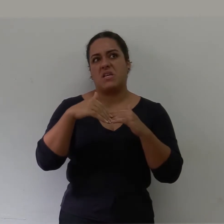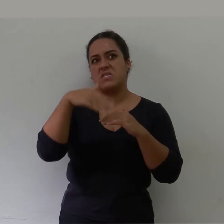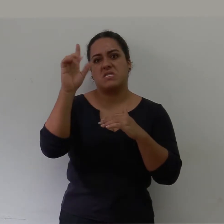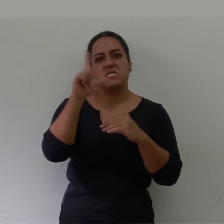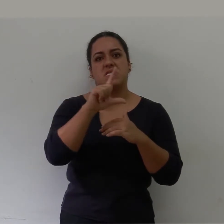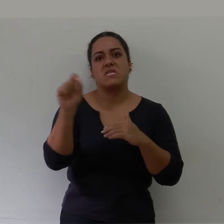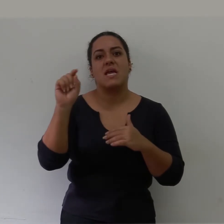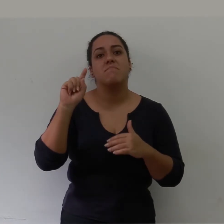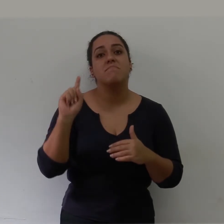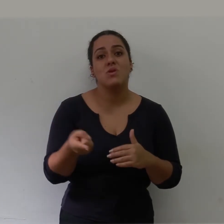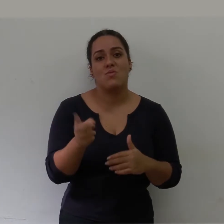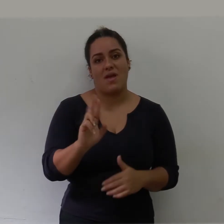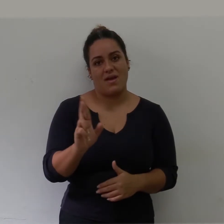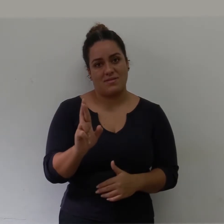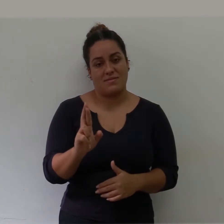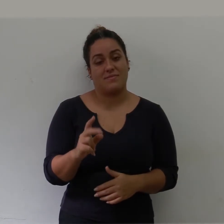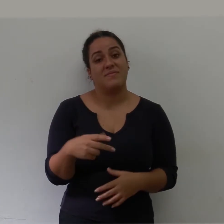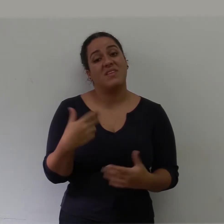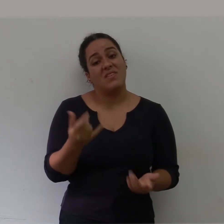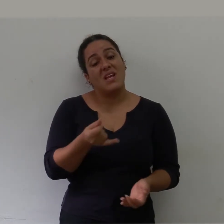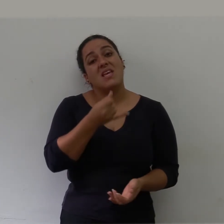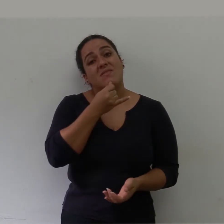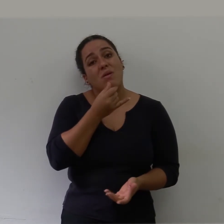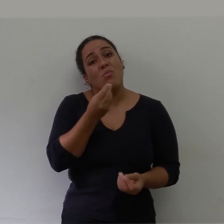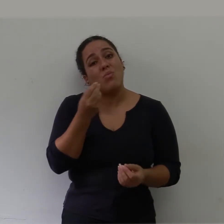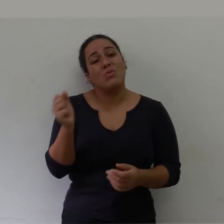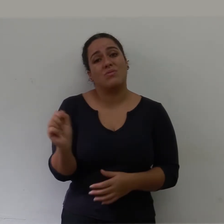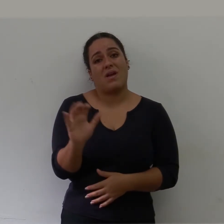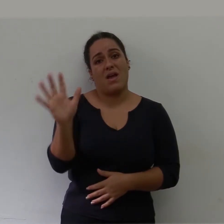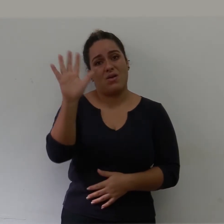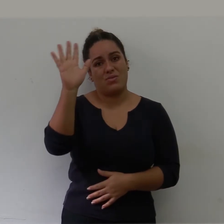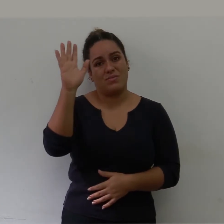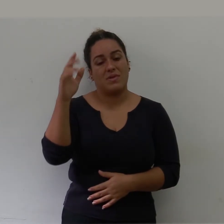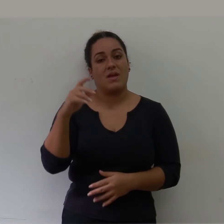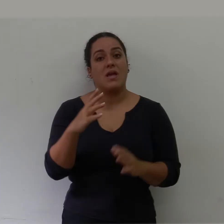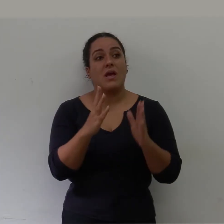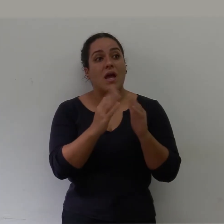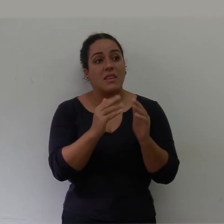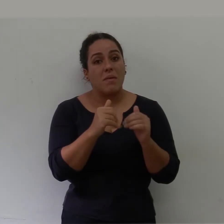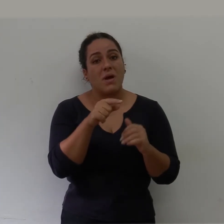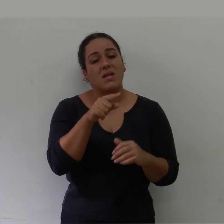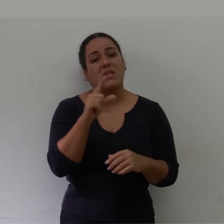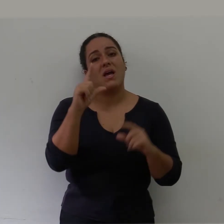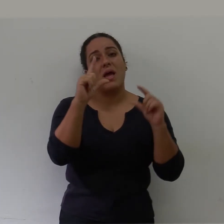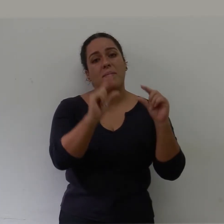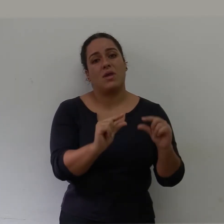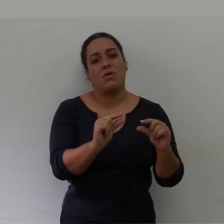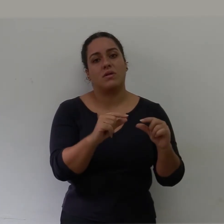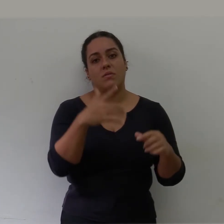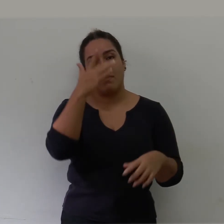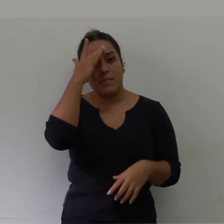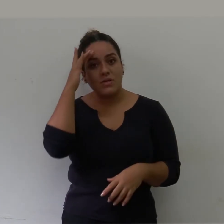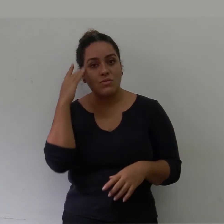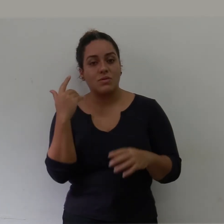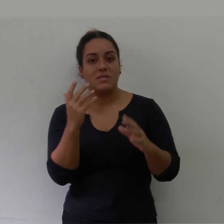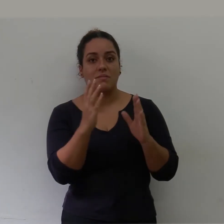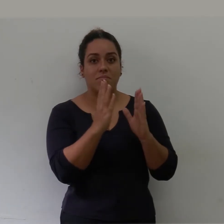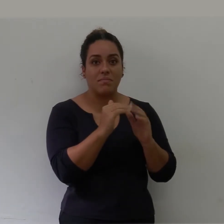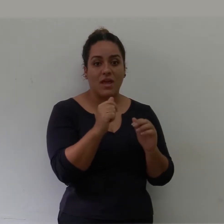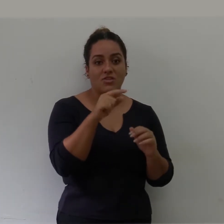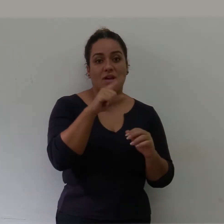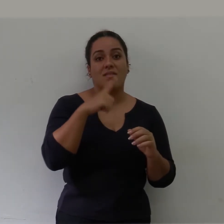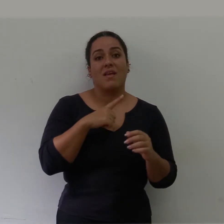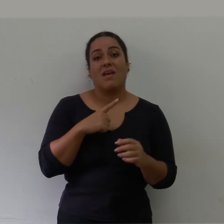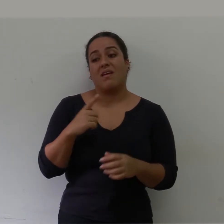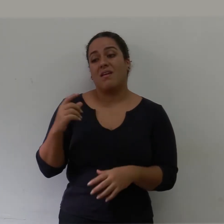dos R$100.000. Eles ainda são muito caros? São muito caros. A demanda por esses produtos ainda é muito pequena. Normalmente as pessoas que demandam isso são pessoas que têm